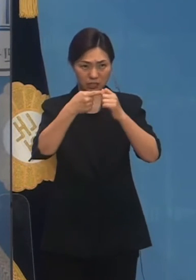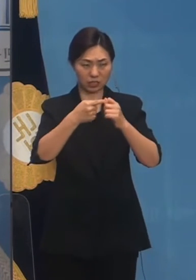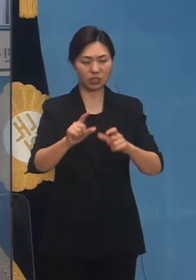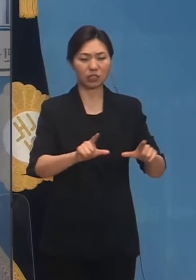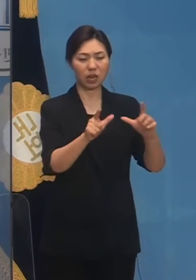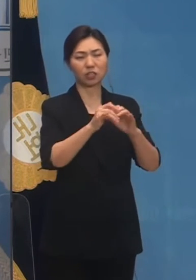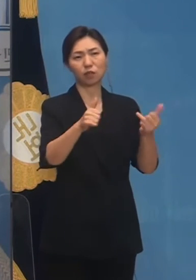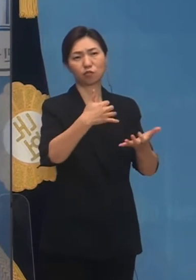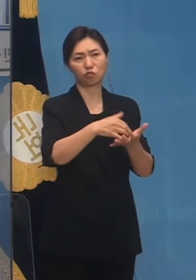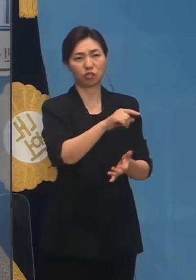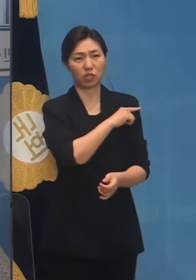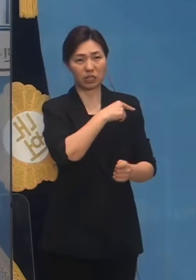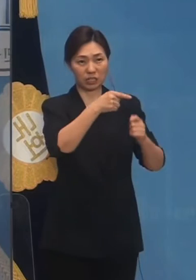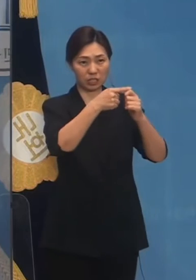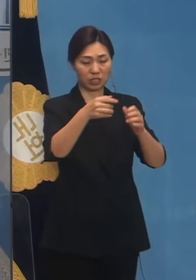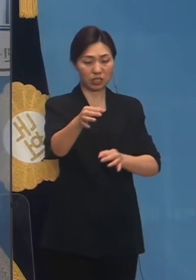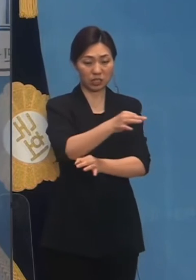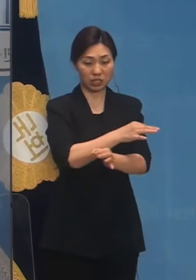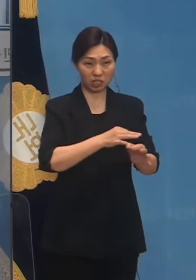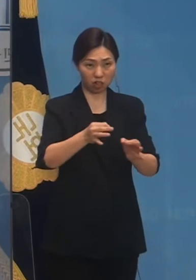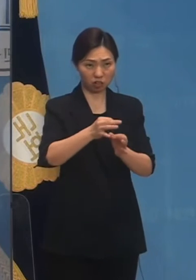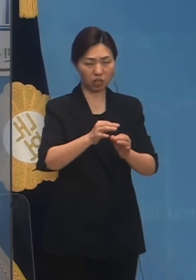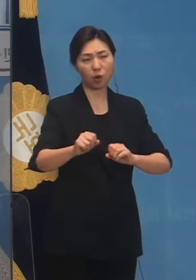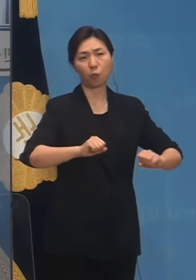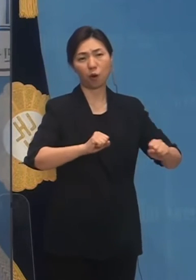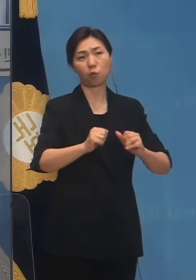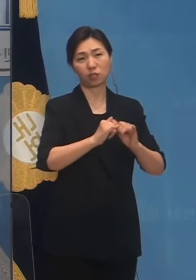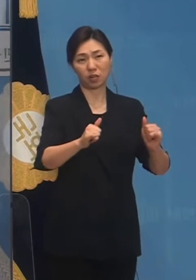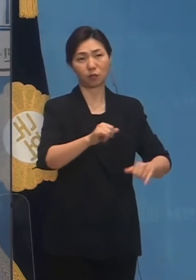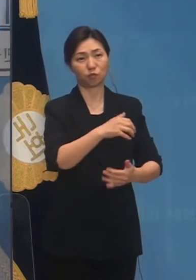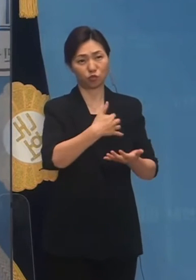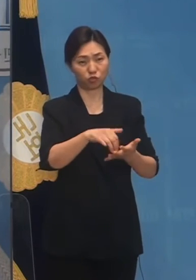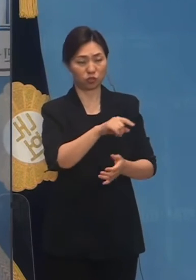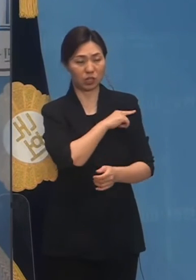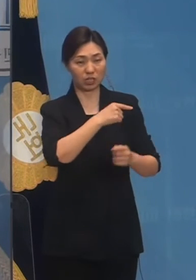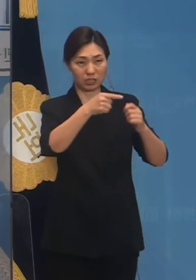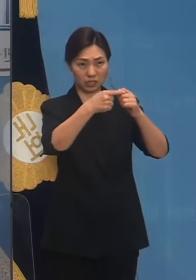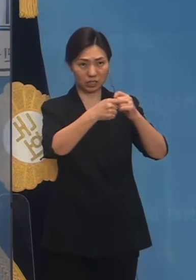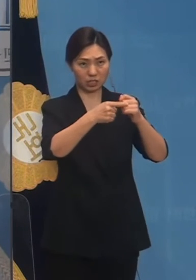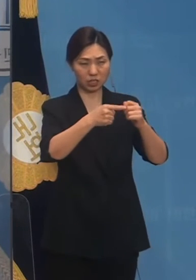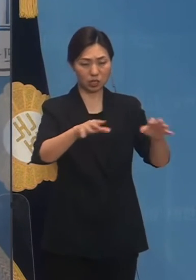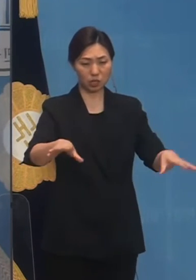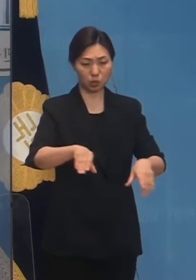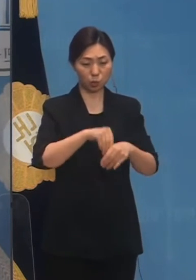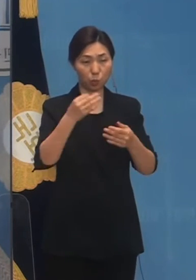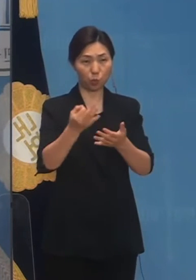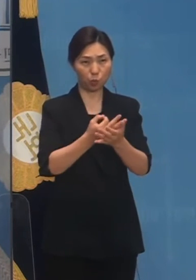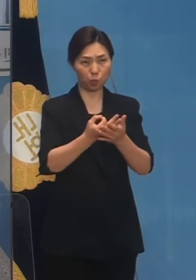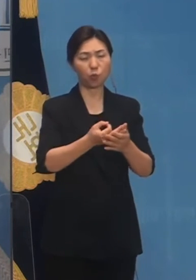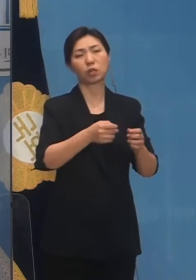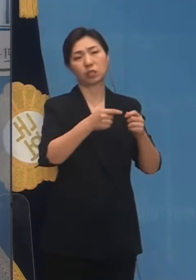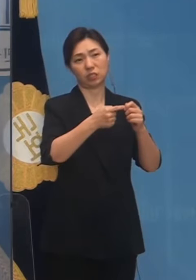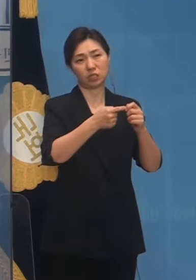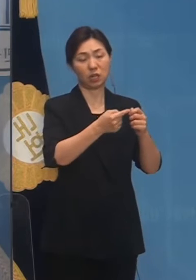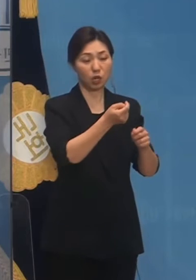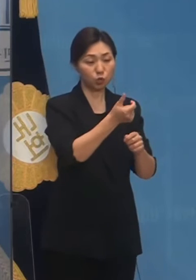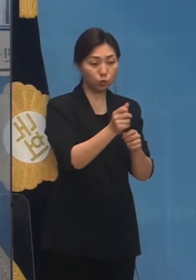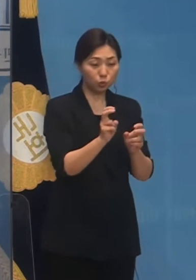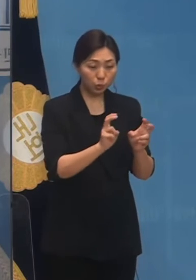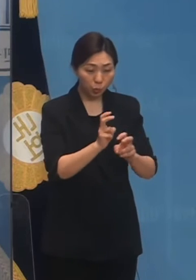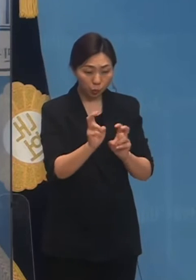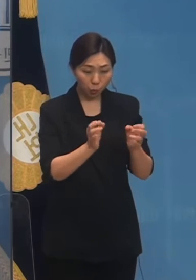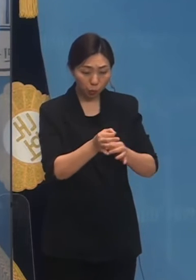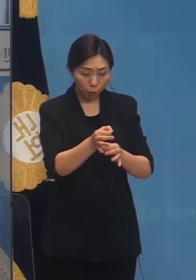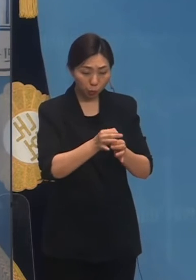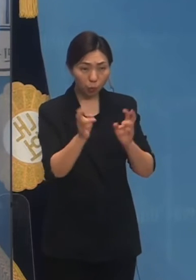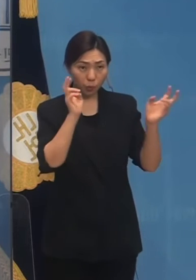1위, 경제활동부 1위, 총사업체수 1위, 중소기업수 1위, 벤처기업수 1위,